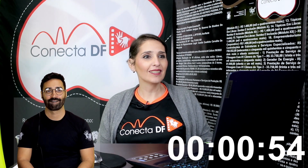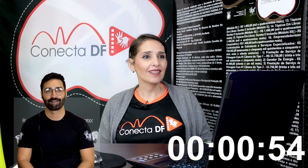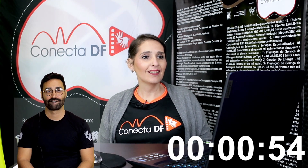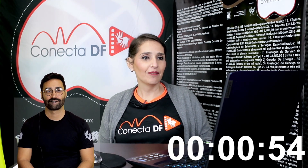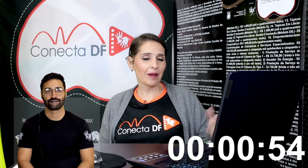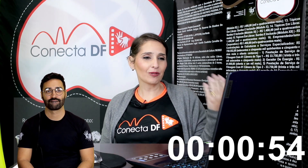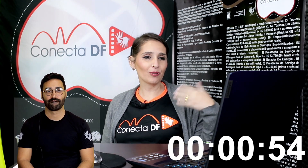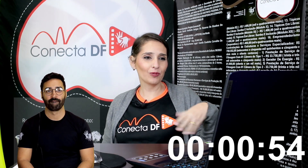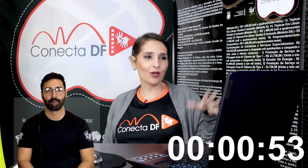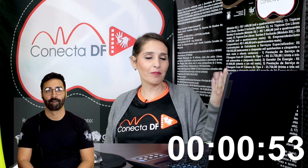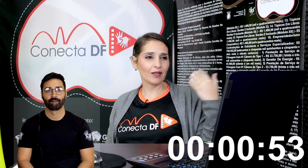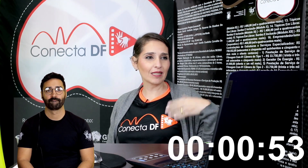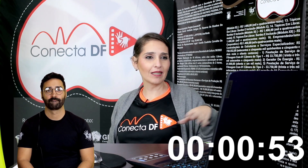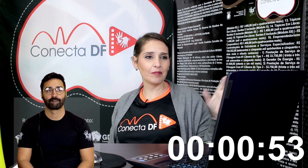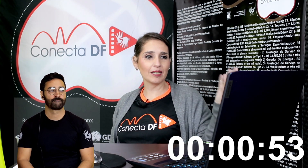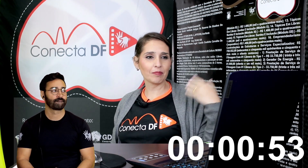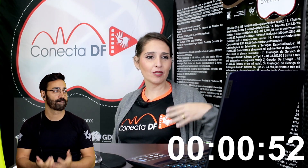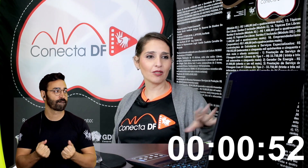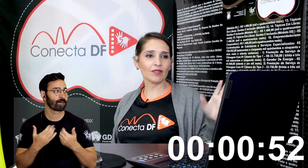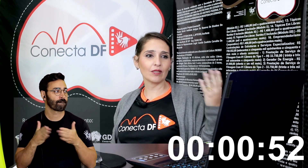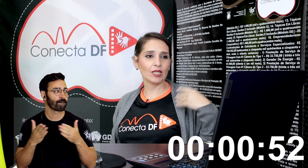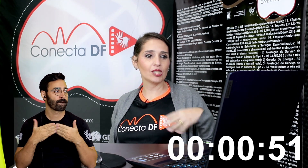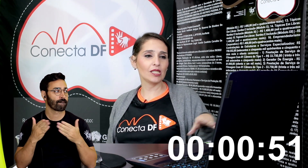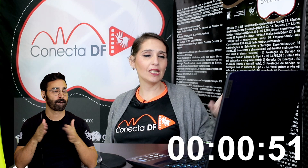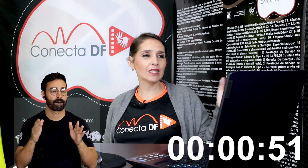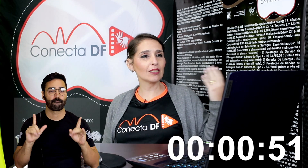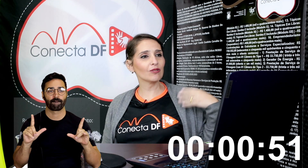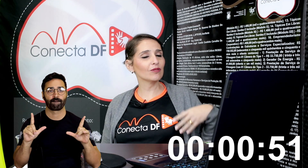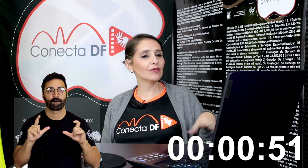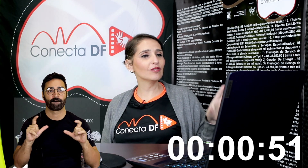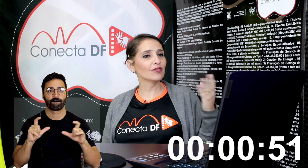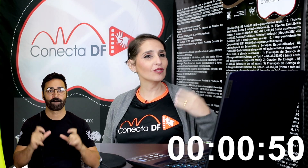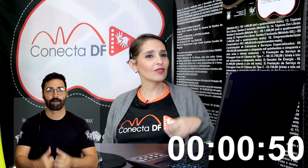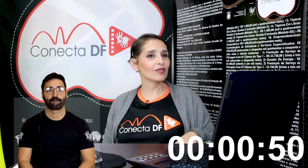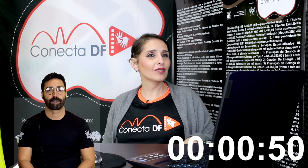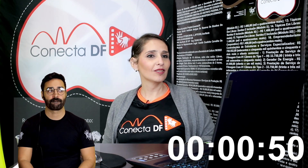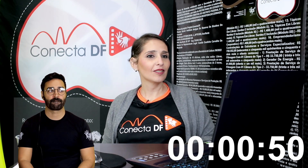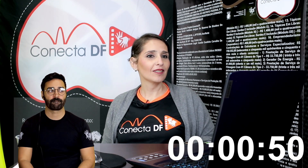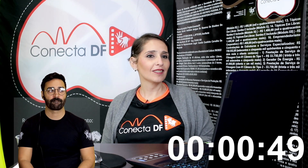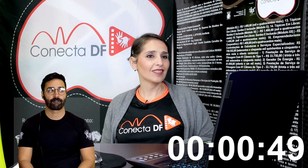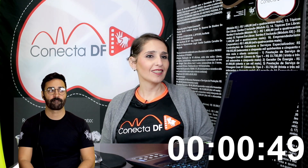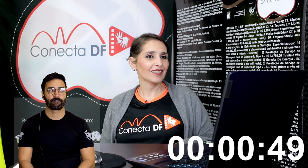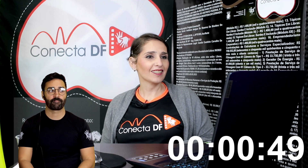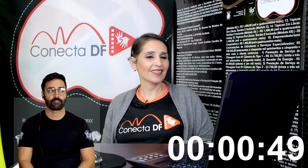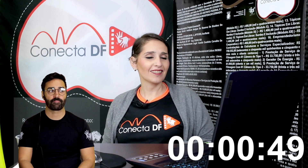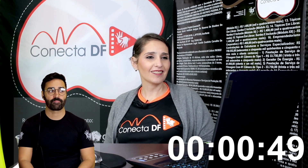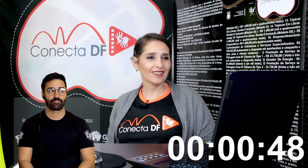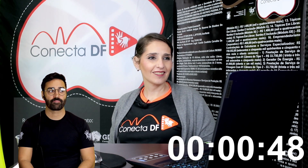máximo. Vamos lá, todo mundo abrindo as câmeras para a gente fazer o registro.